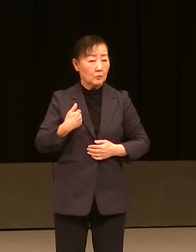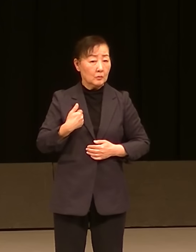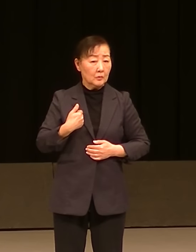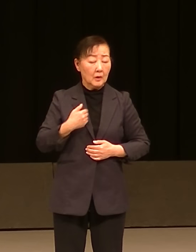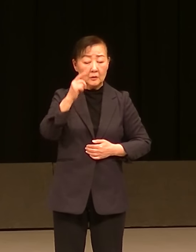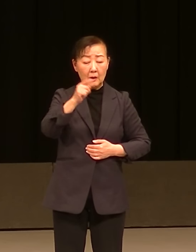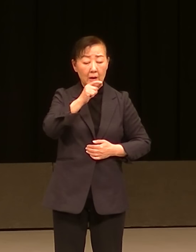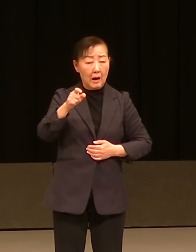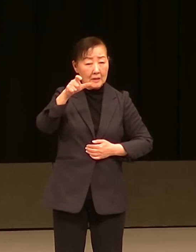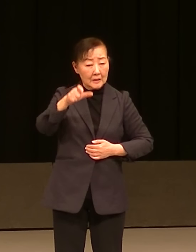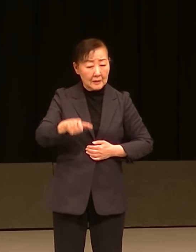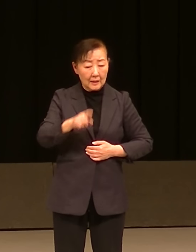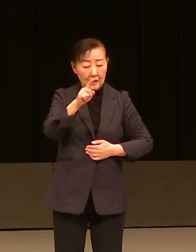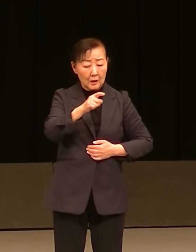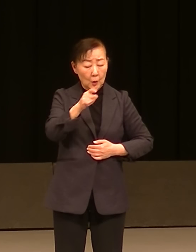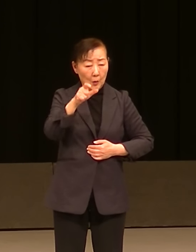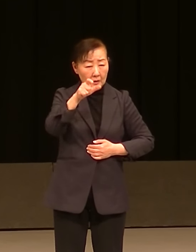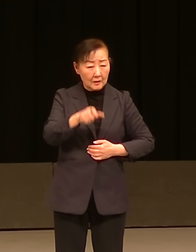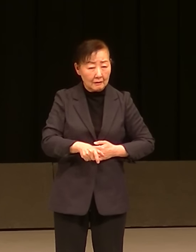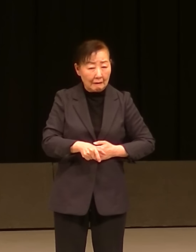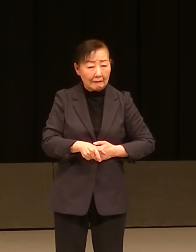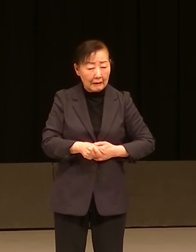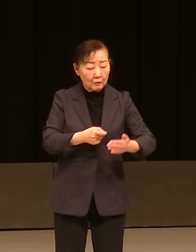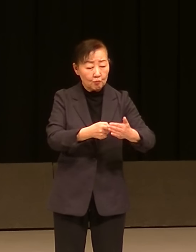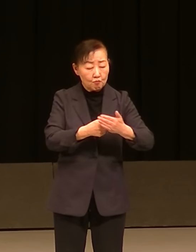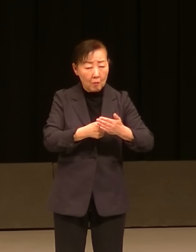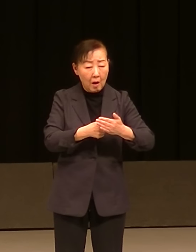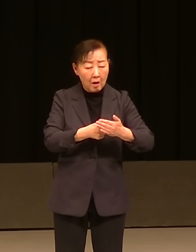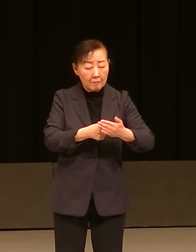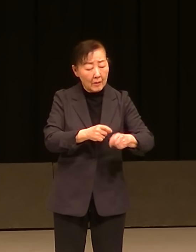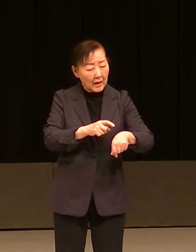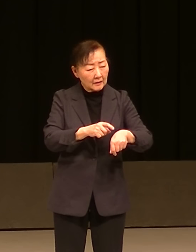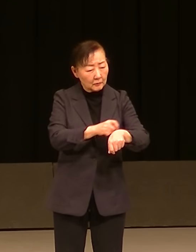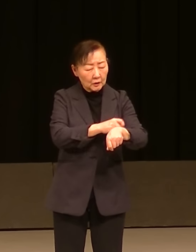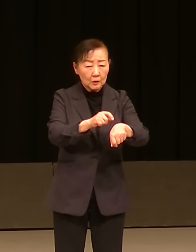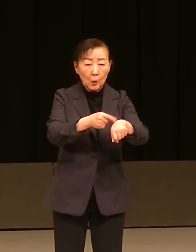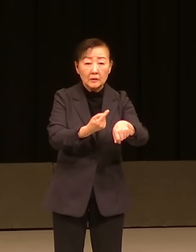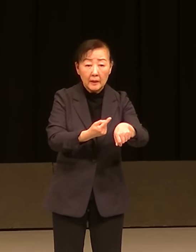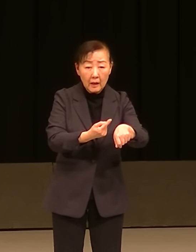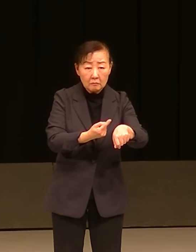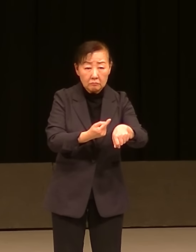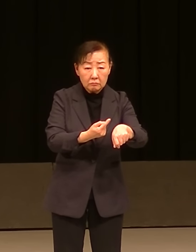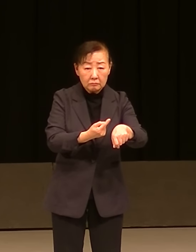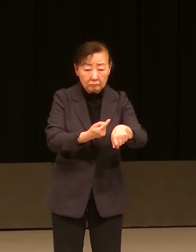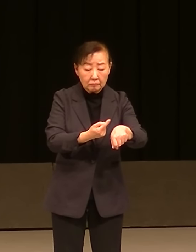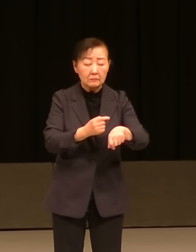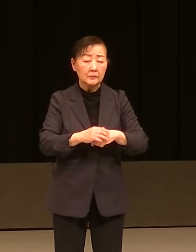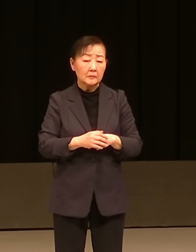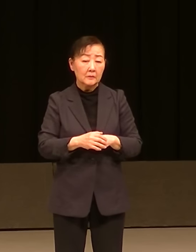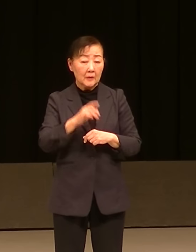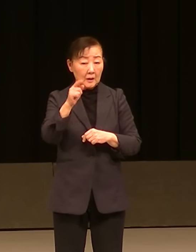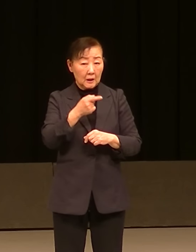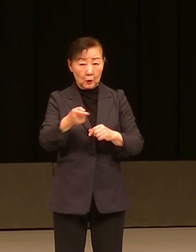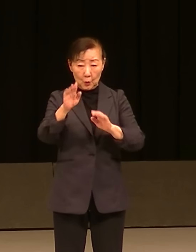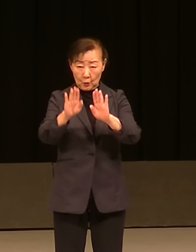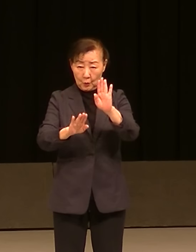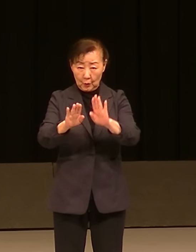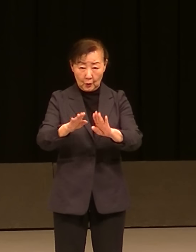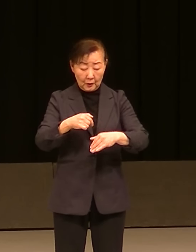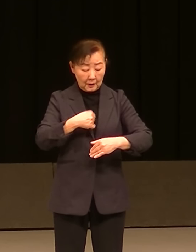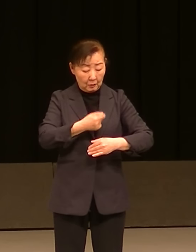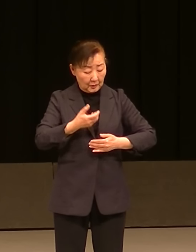の、人間たる特性であると。この、まあ人のこう状況に思いを馳